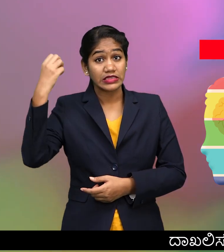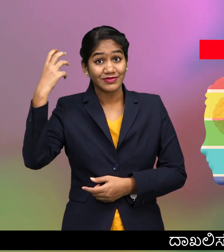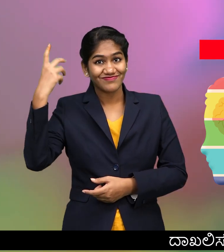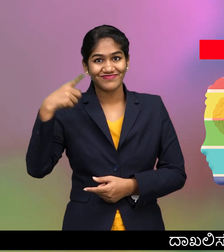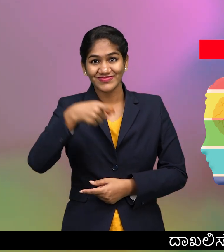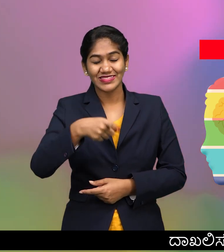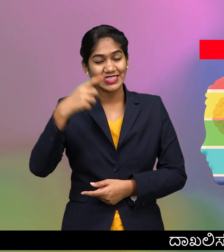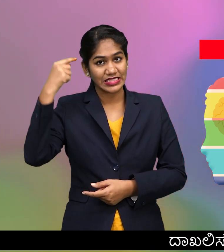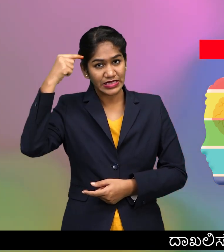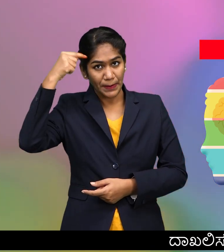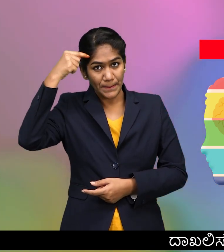ದಾಖಲಿಸುವ ಸಾಧನವಾಗಿದೆ.